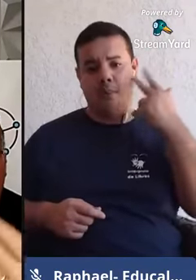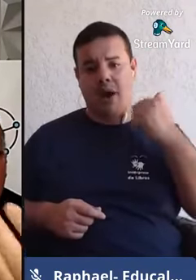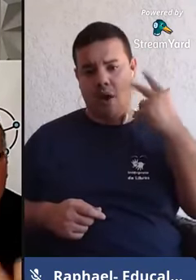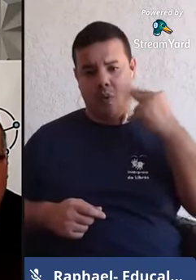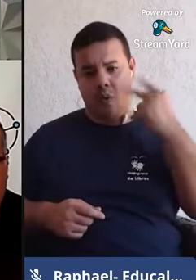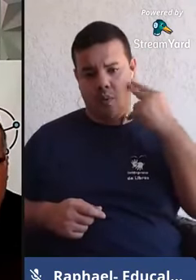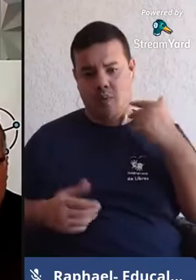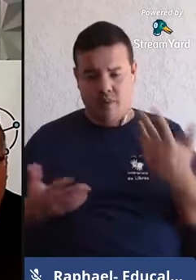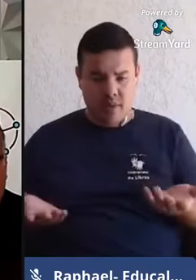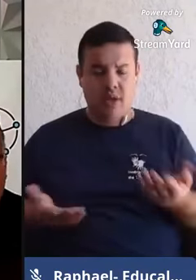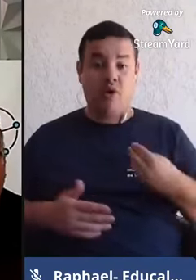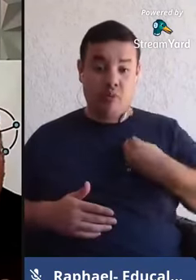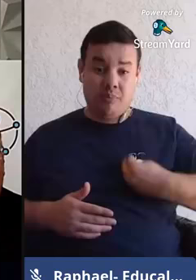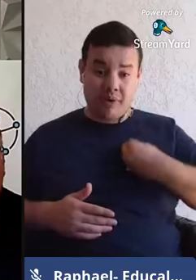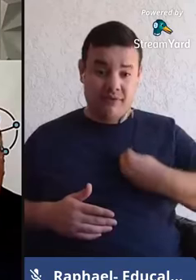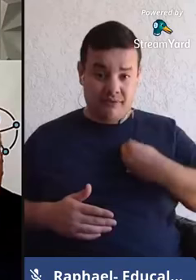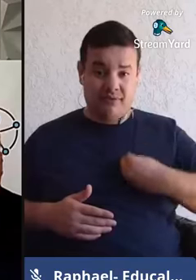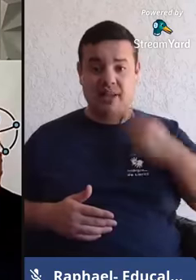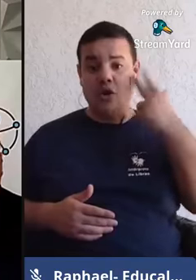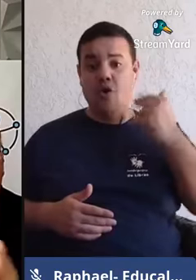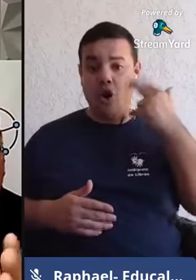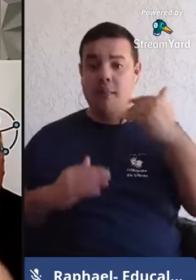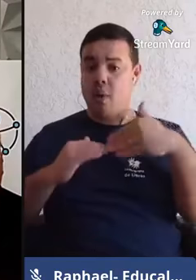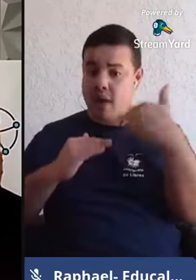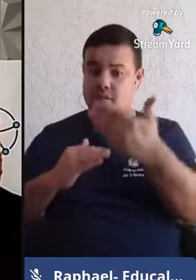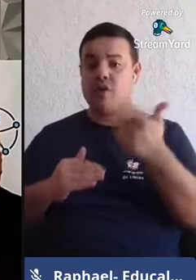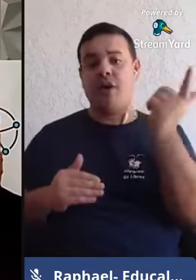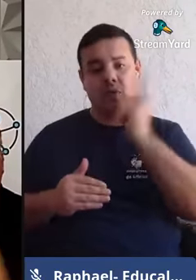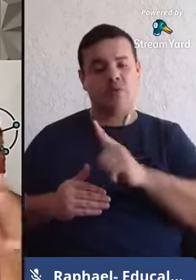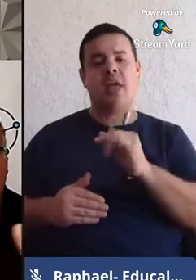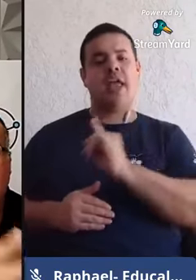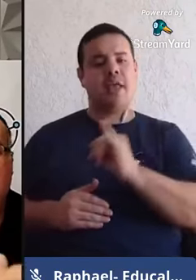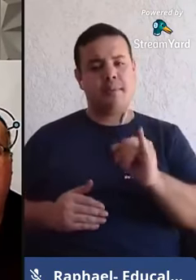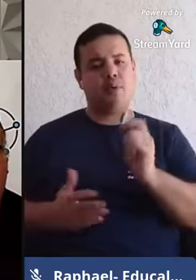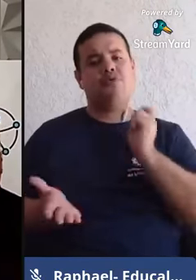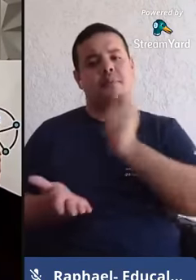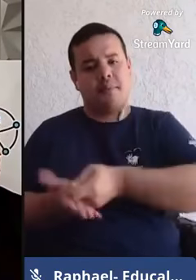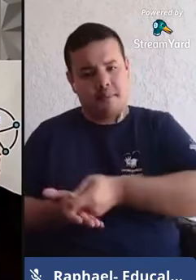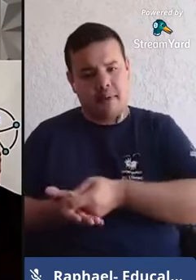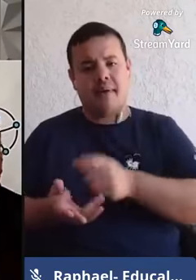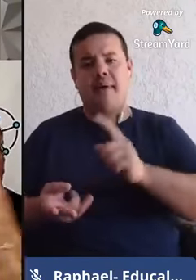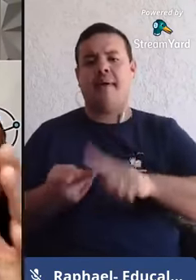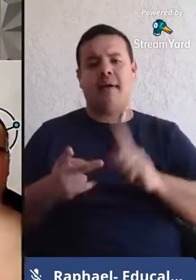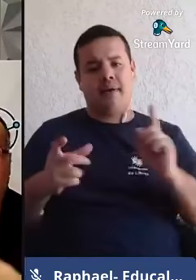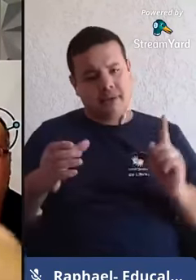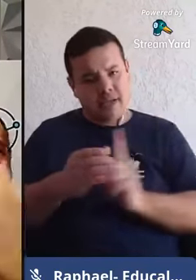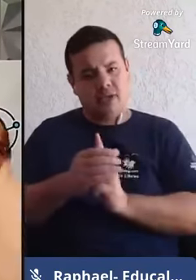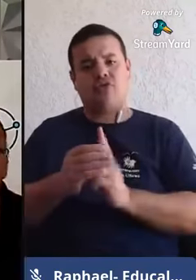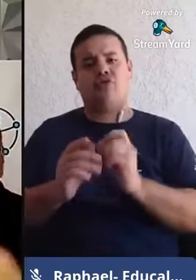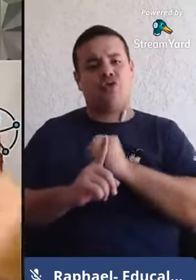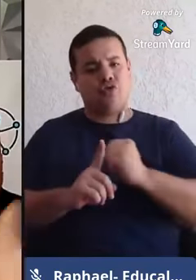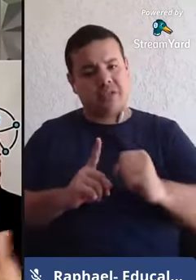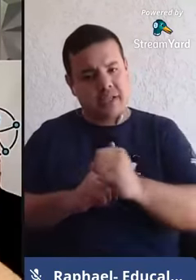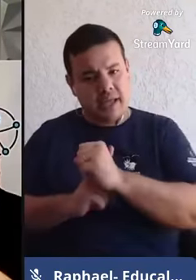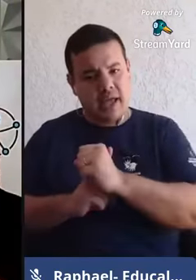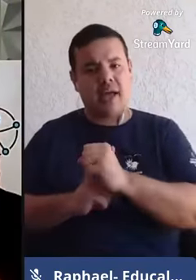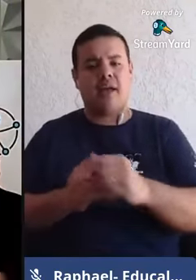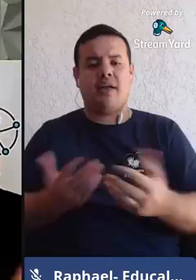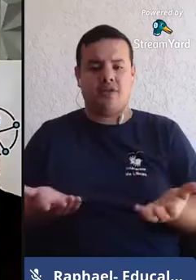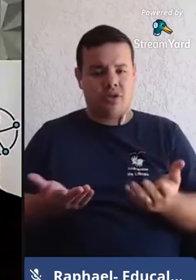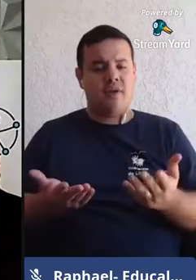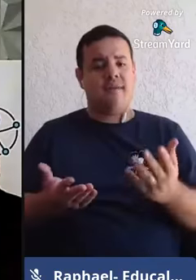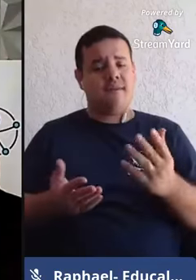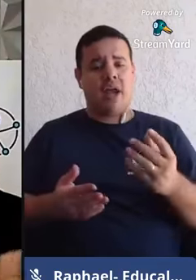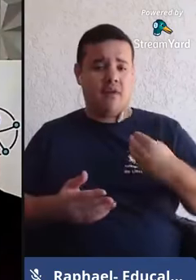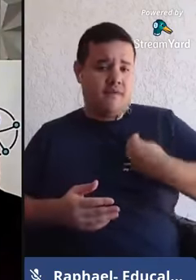tendo uma vida normal lá fora, ela vai gerar imposto, ela vai estar inserida na sociedade, ela vai produzir. E é